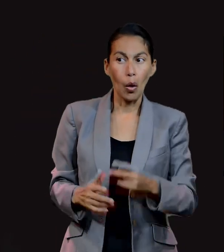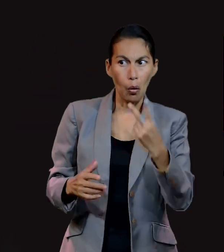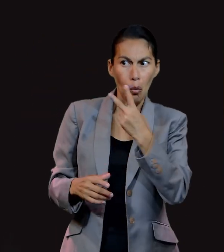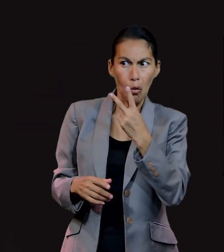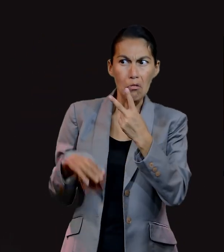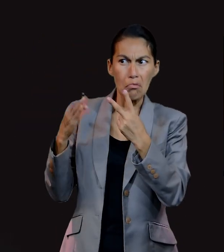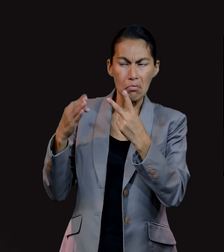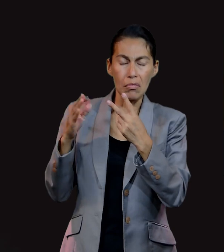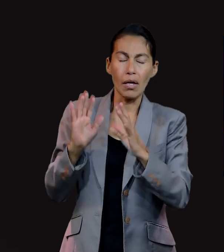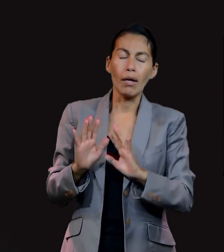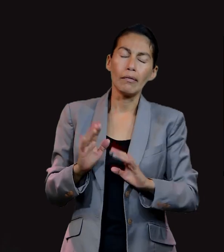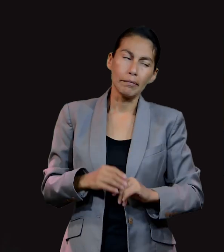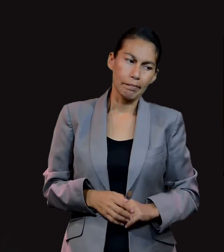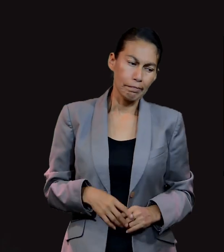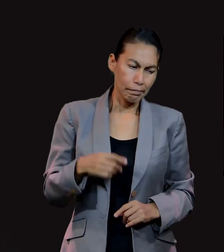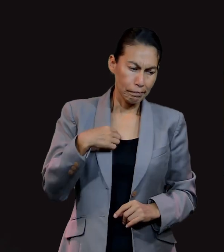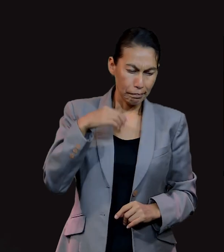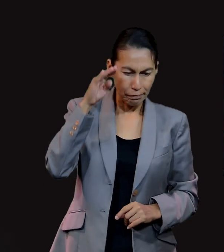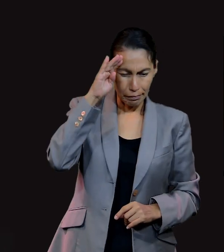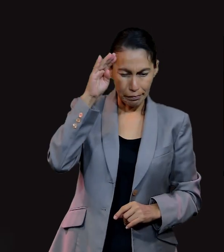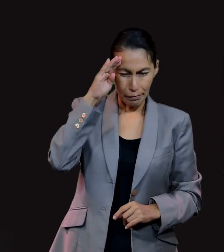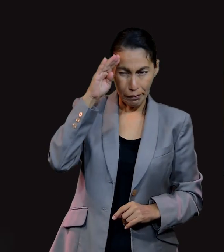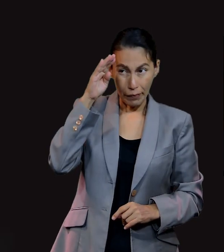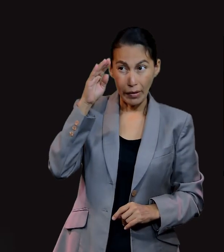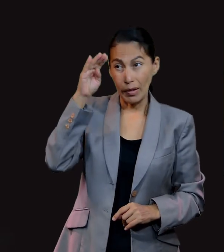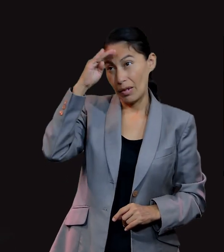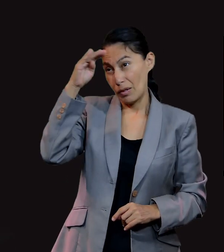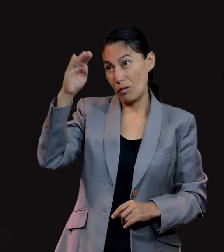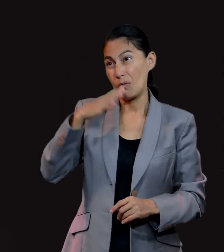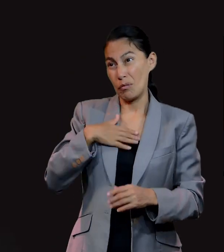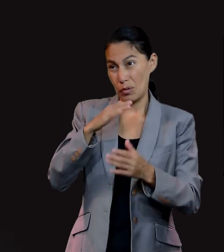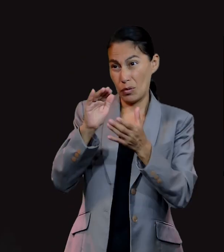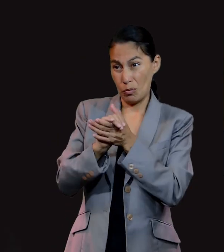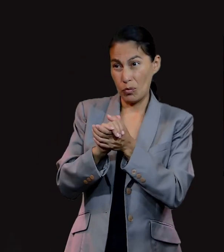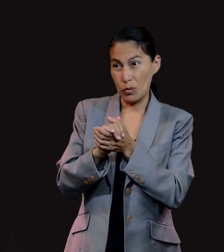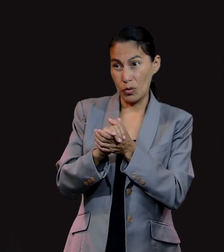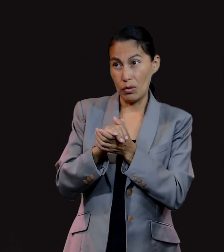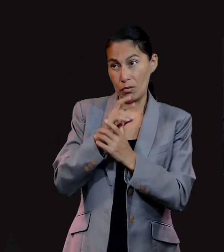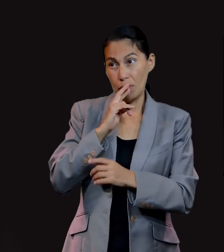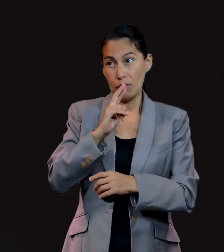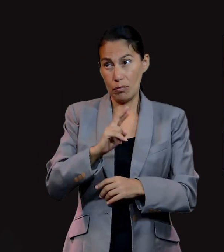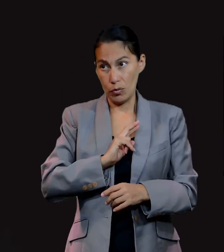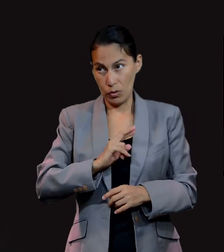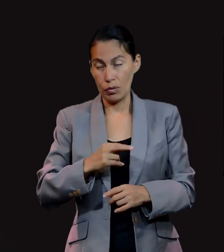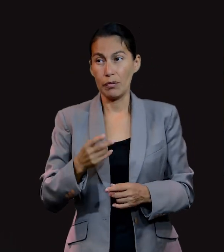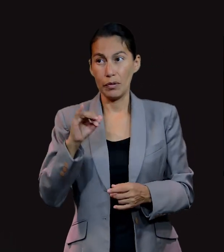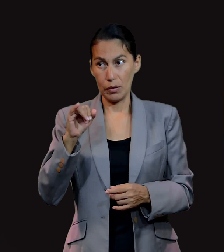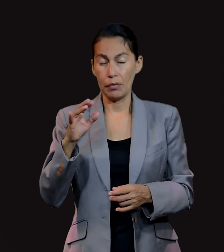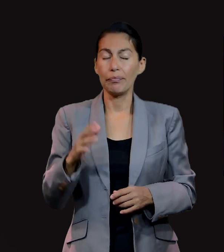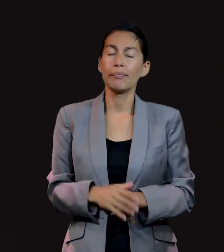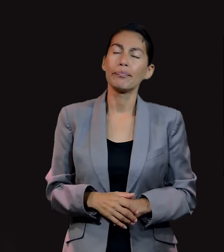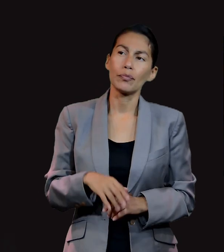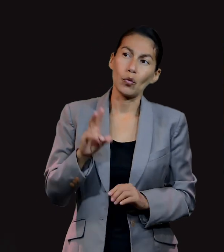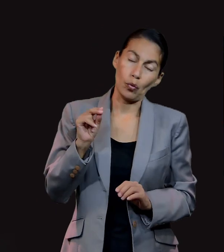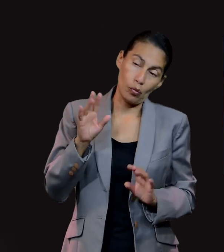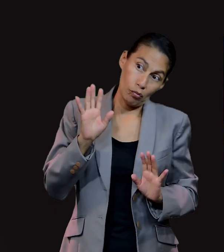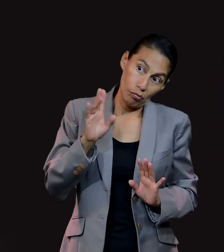adentros quería que mi esposa dijera que no era un empleado de gobierno tenía